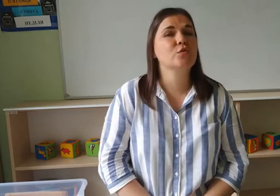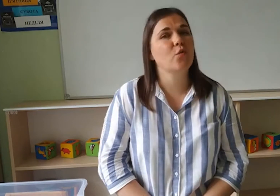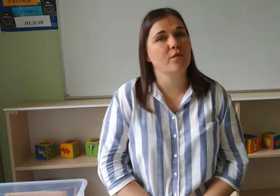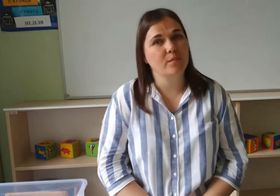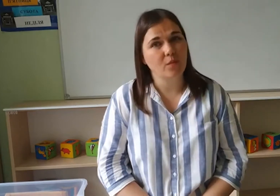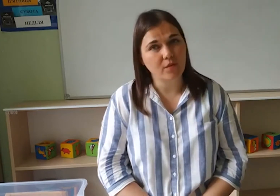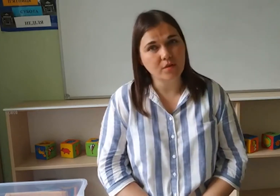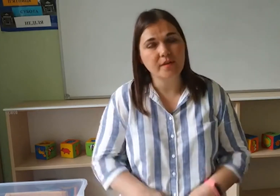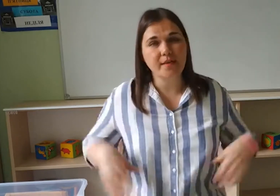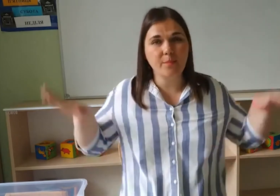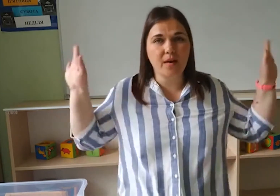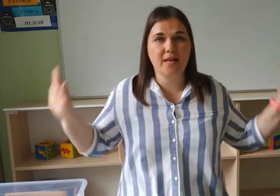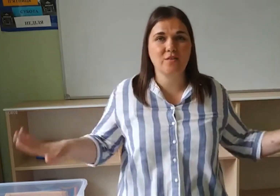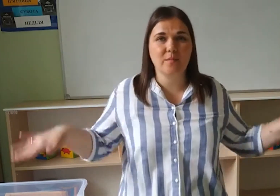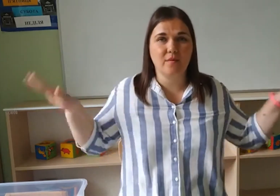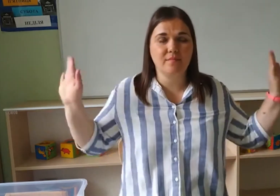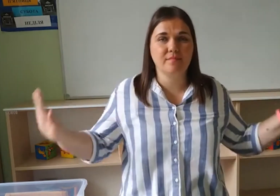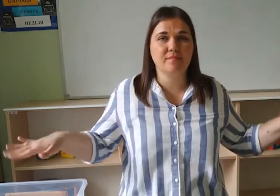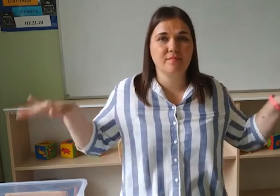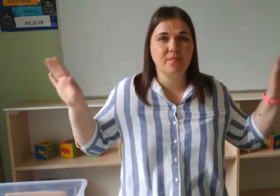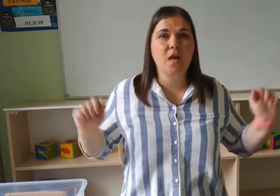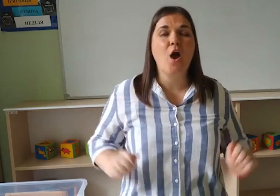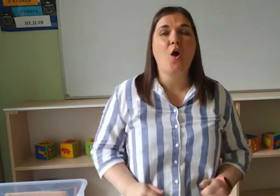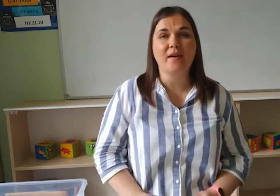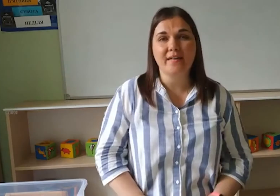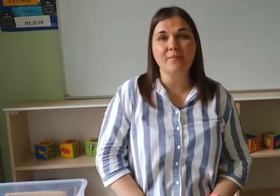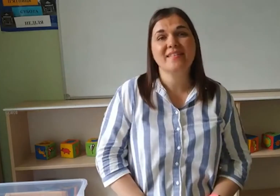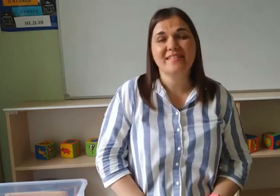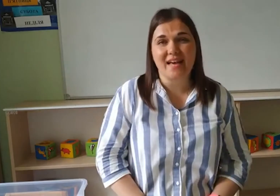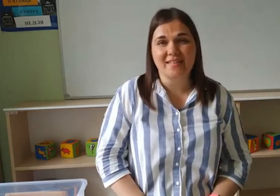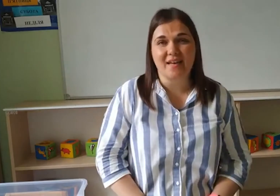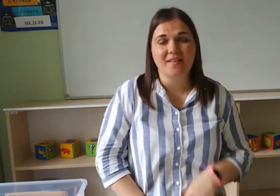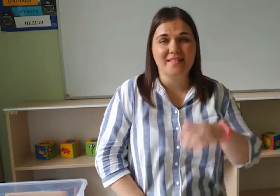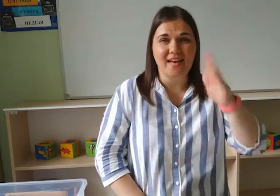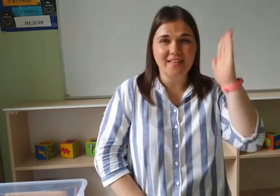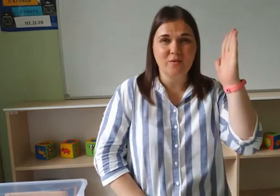звукову мову і показуємо. Окрім дятла. Дятел у нас